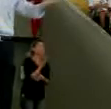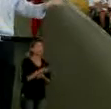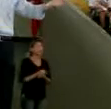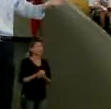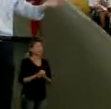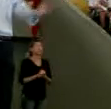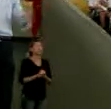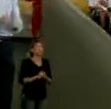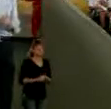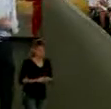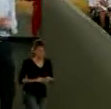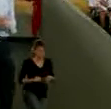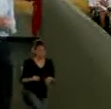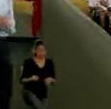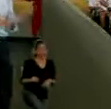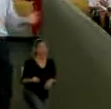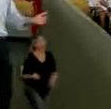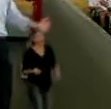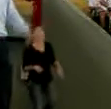8 não, quem vai?